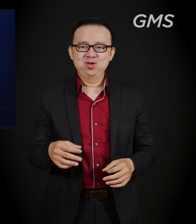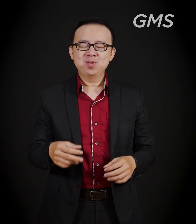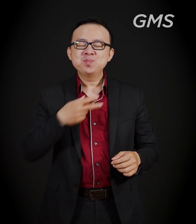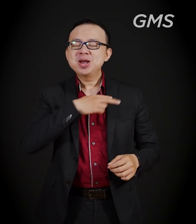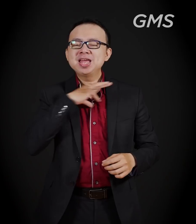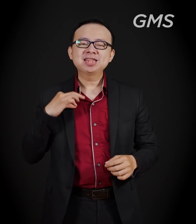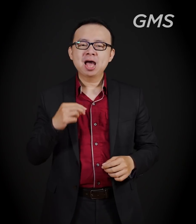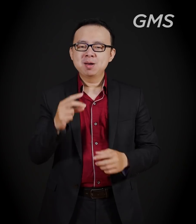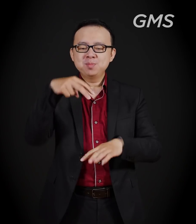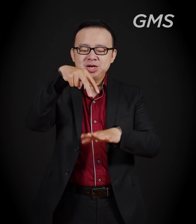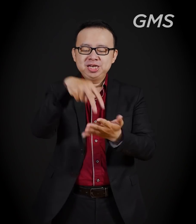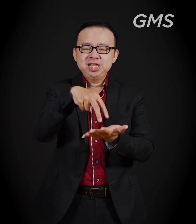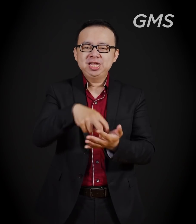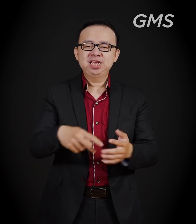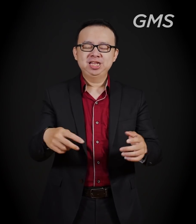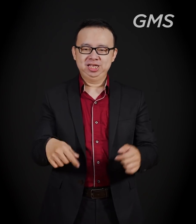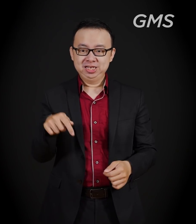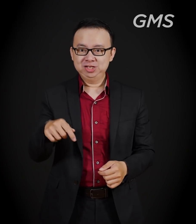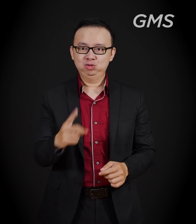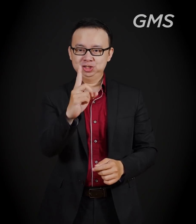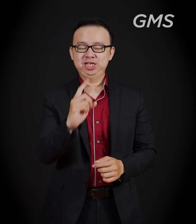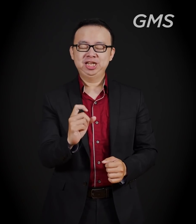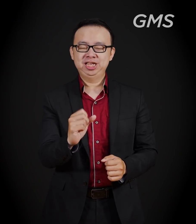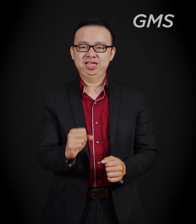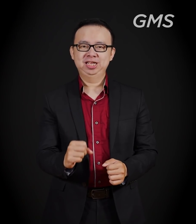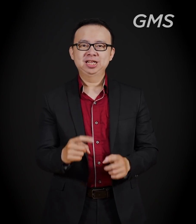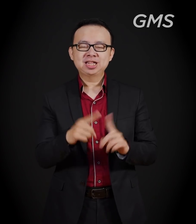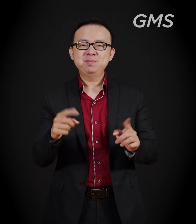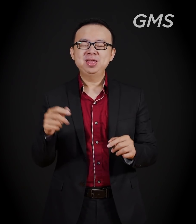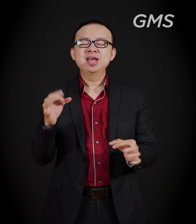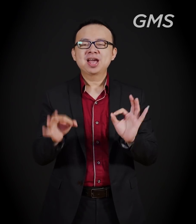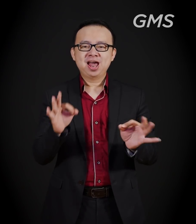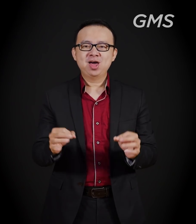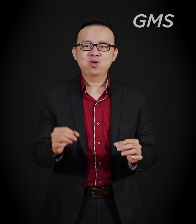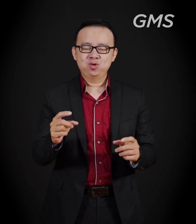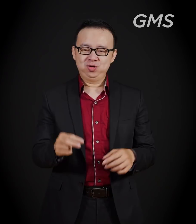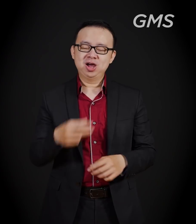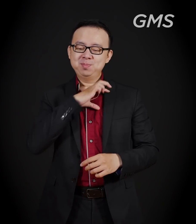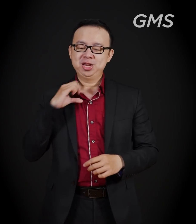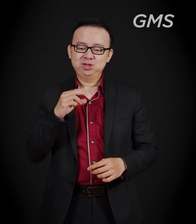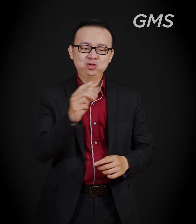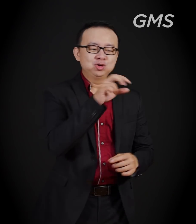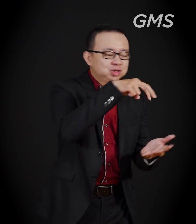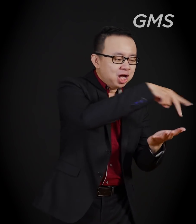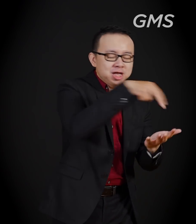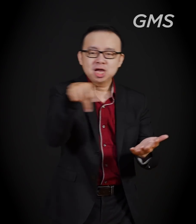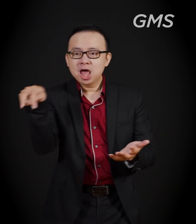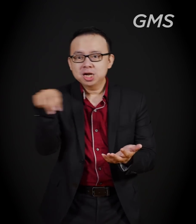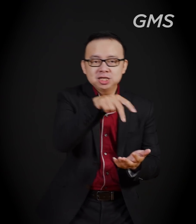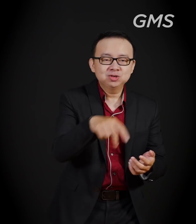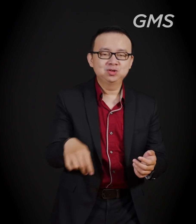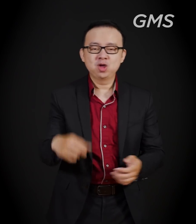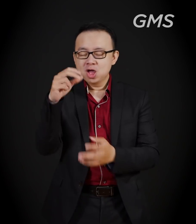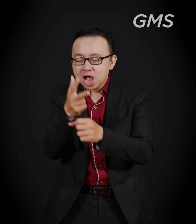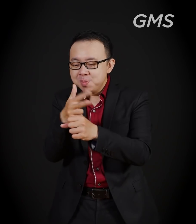gitu, cuman duduk, kadang-kadang sampai melamun-melamun gitu. Tapi kalau urus ini, waduh, dia mesti kesana, dia mesti kesini, kadang-kadang off kamera lagi, ya kan? Gak